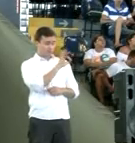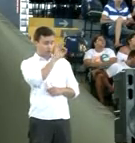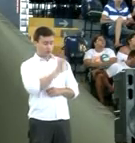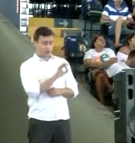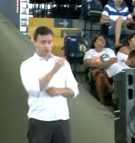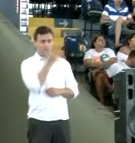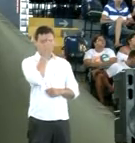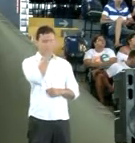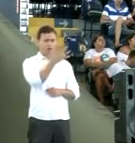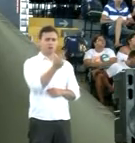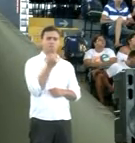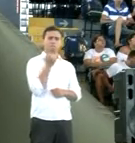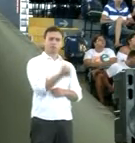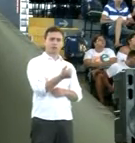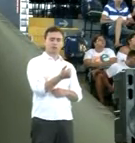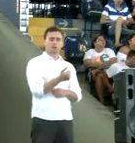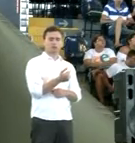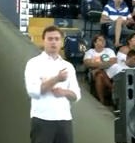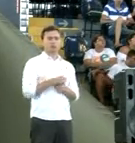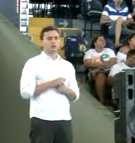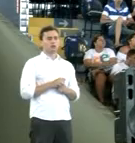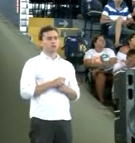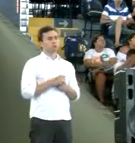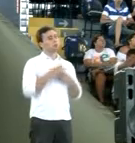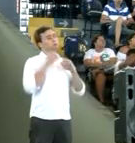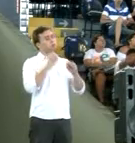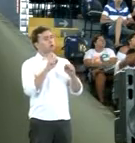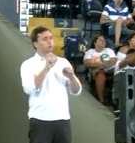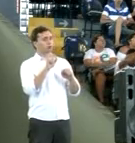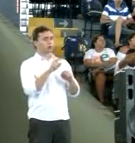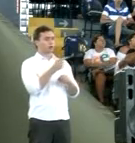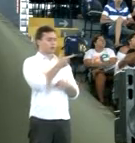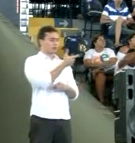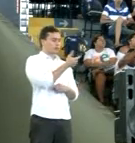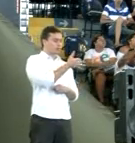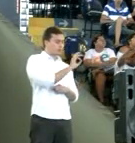que tal construir o 25%?